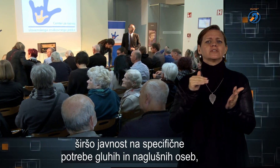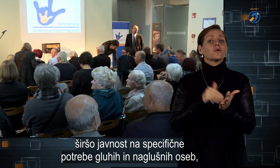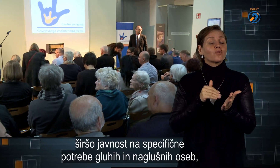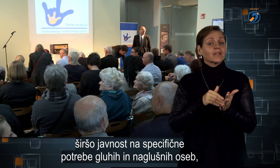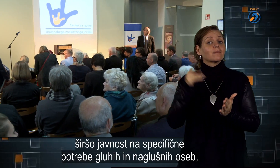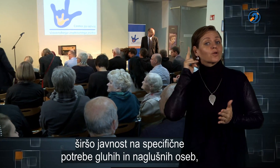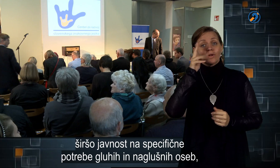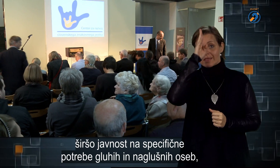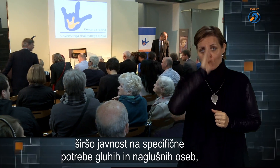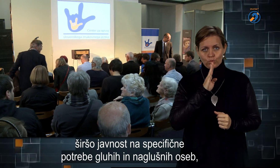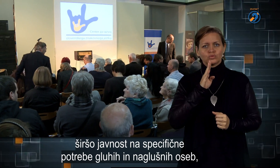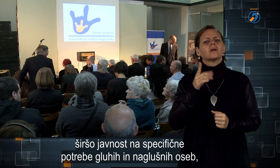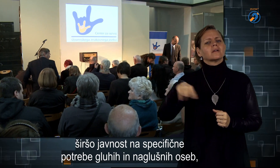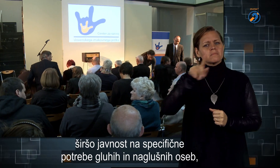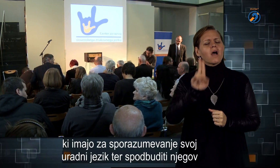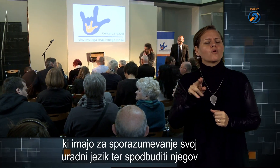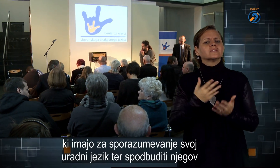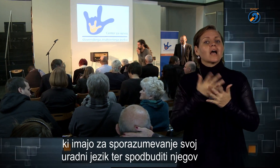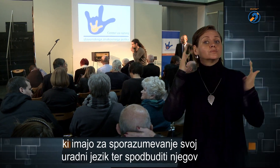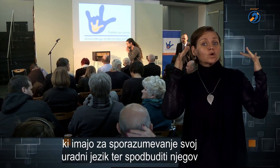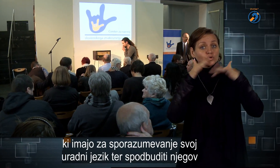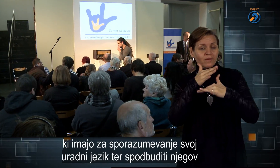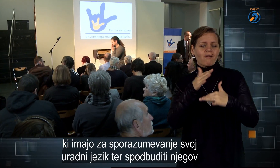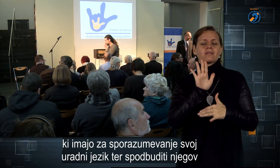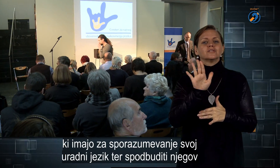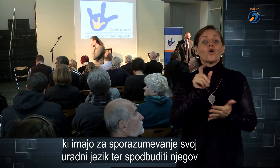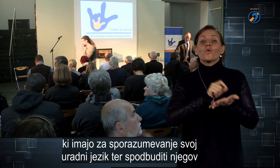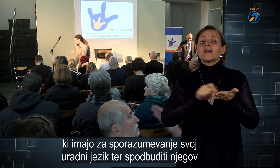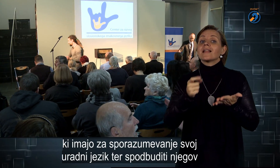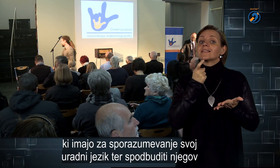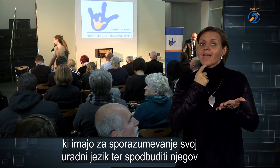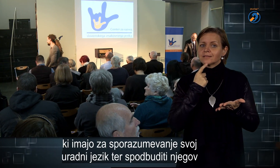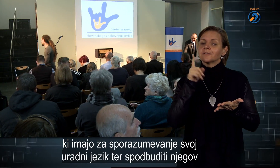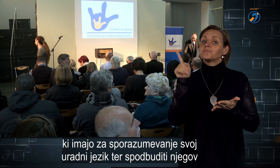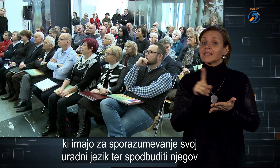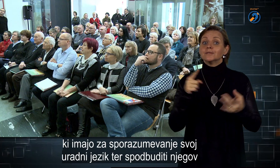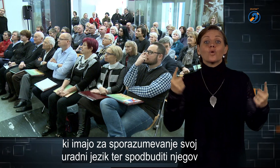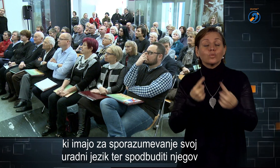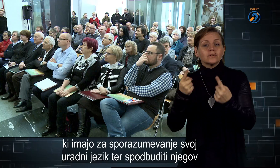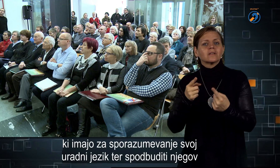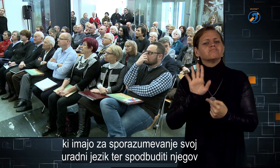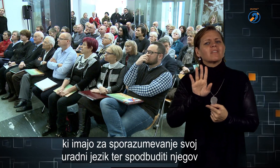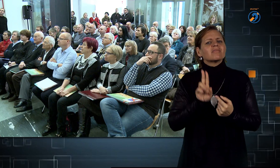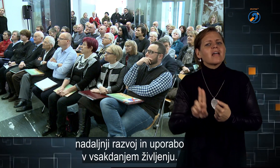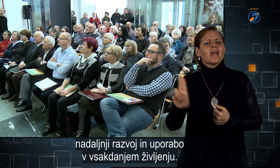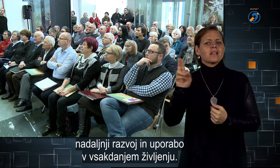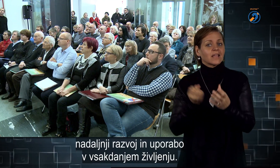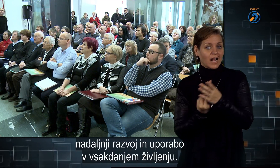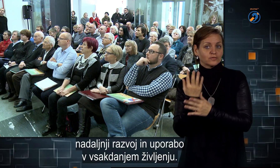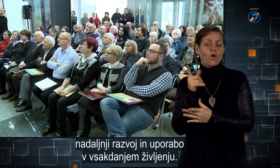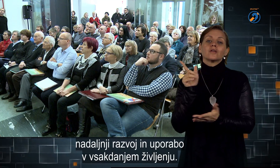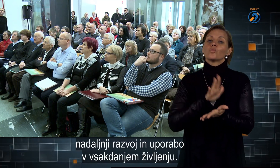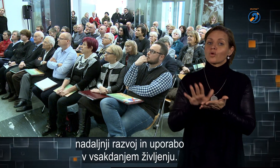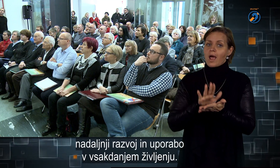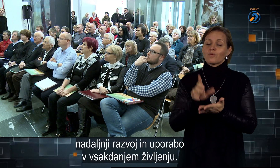javnost na specifične potrebe gluhih in naglušnih oseb, ki imajo za razumevanje svoj uradni jezik, ter spodbuditi